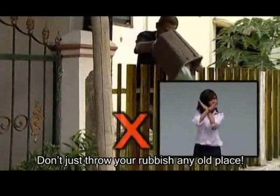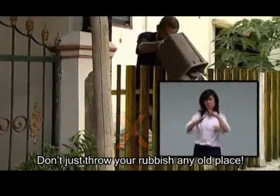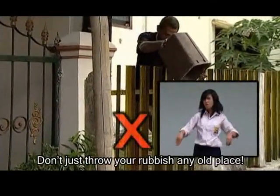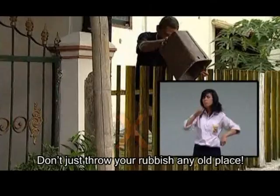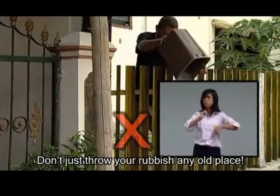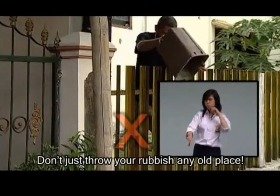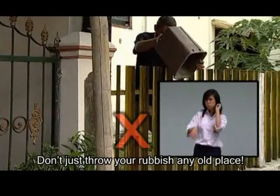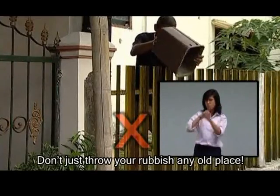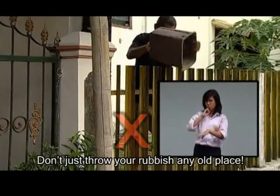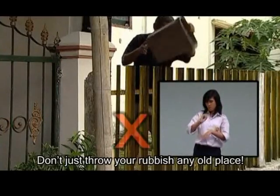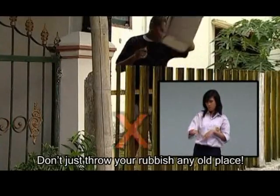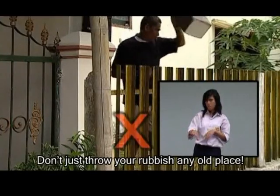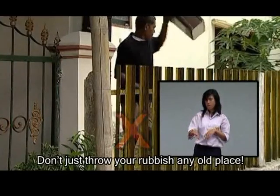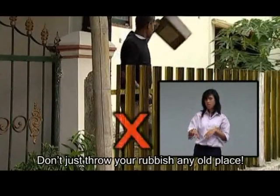Jangan buang sampah sembarangan.